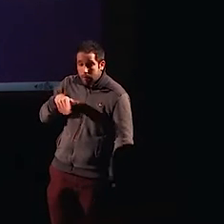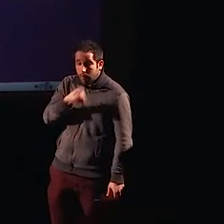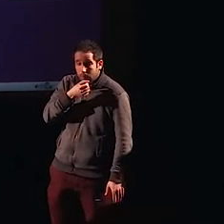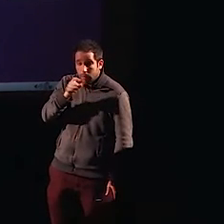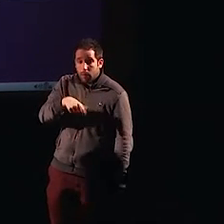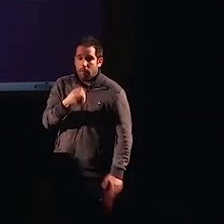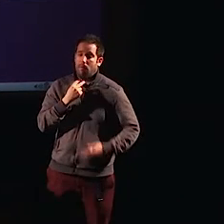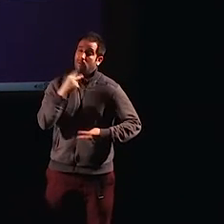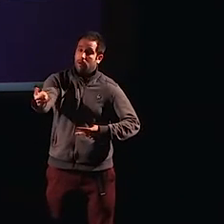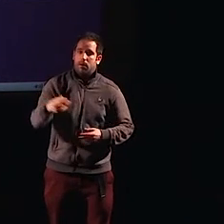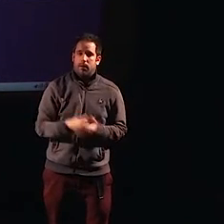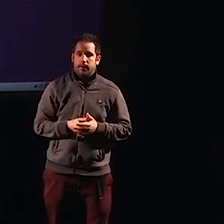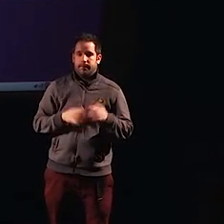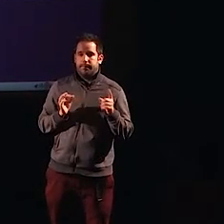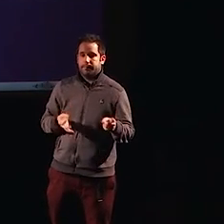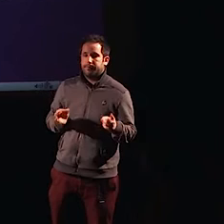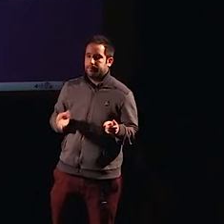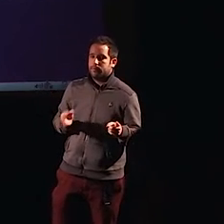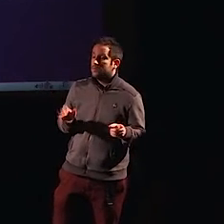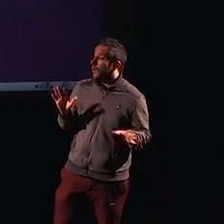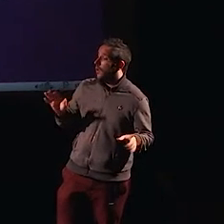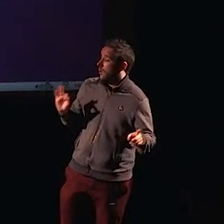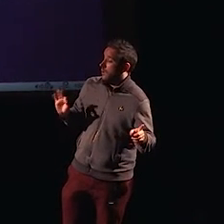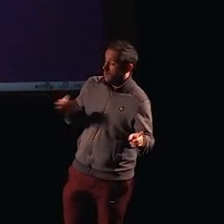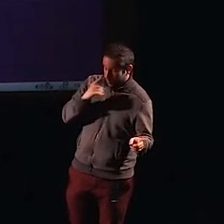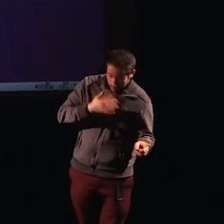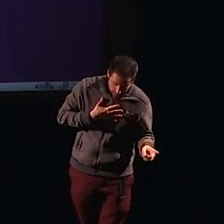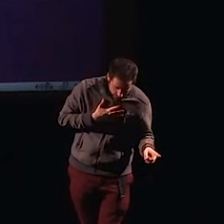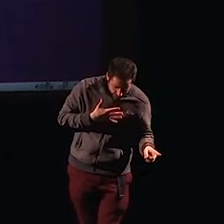Ouais, tu parles très très fort, mais... Toc, toc, ah oui. Non, bah, je pense que...